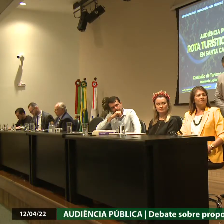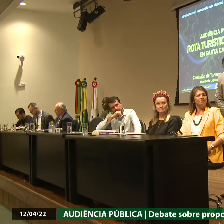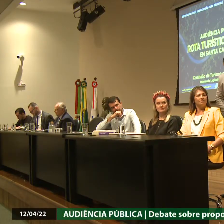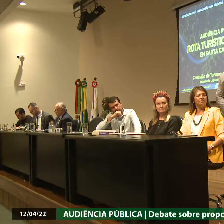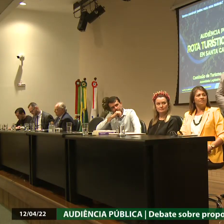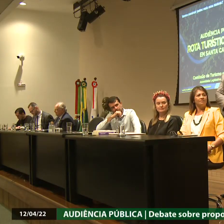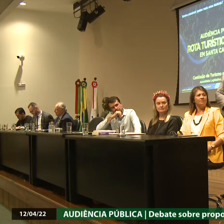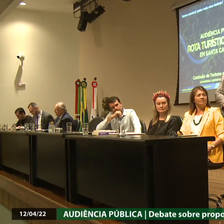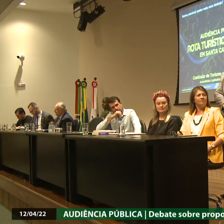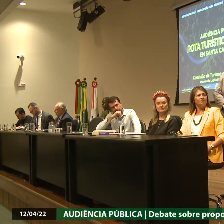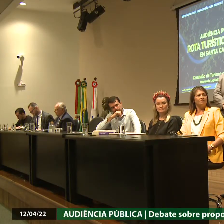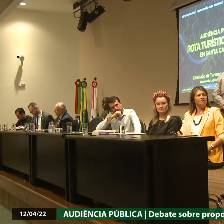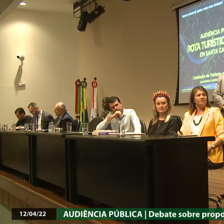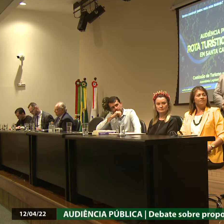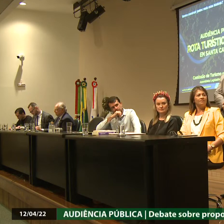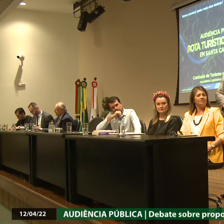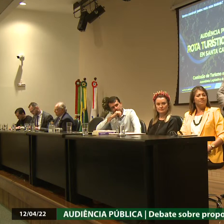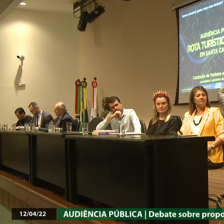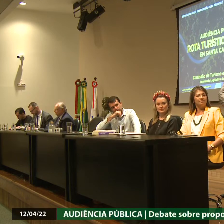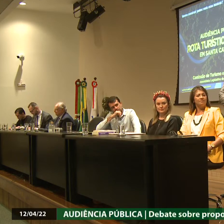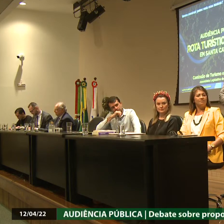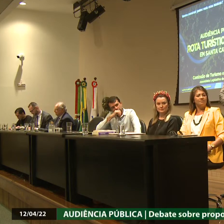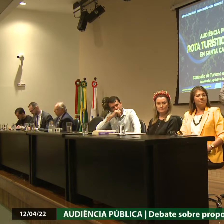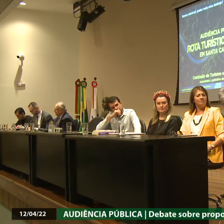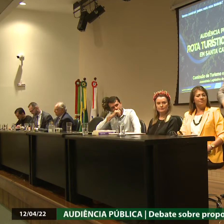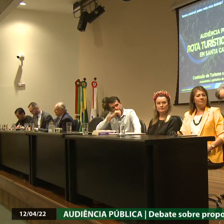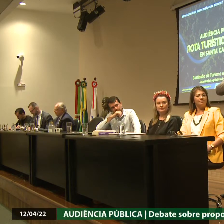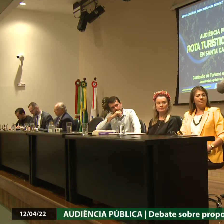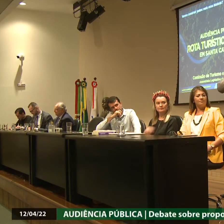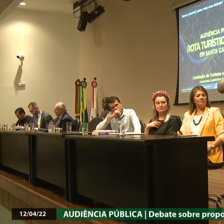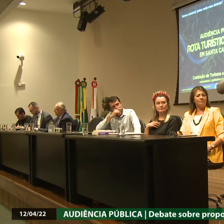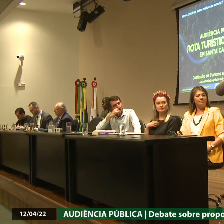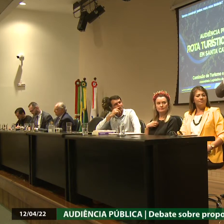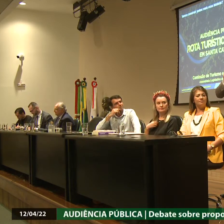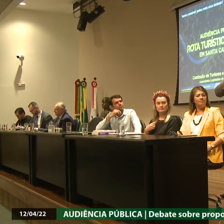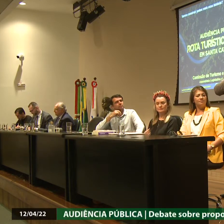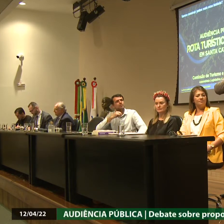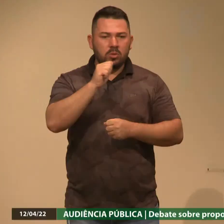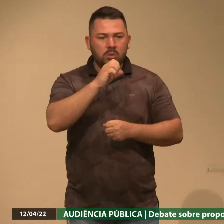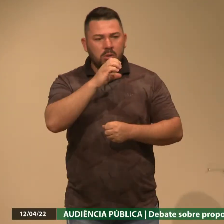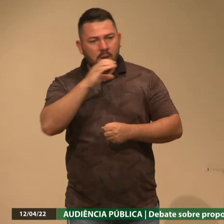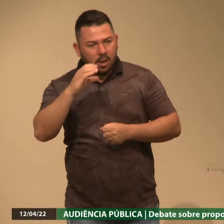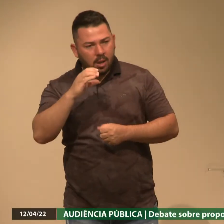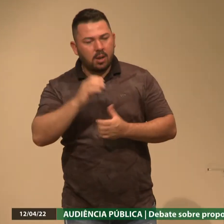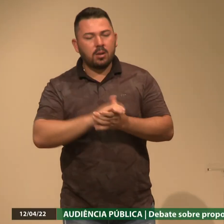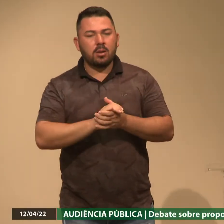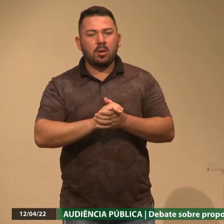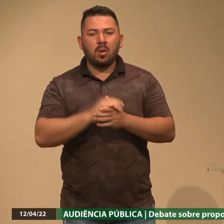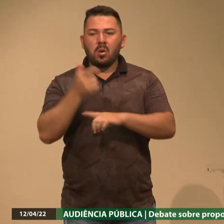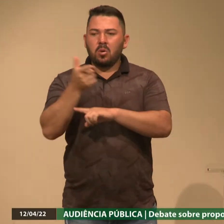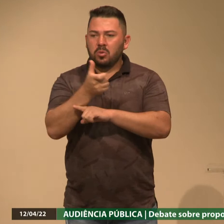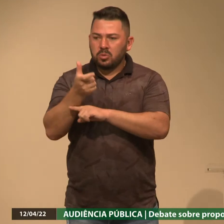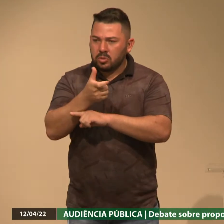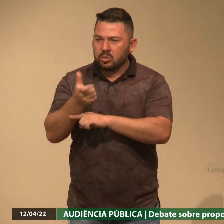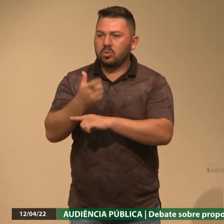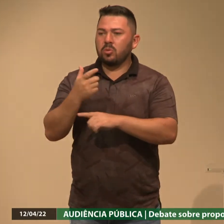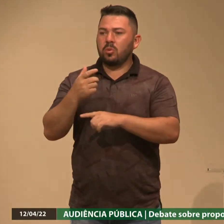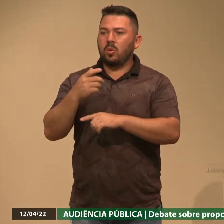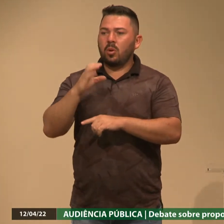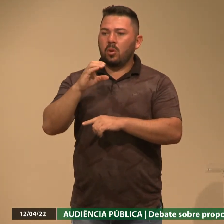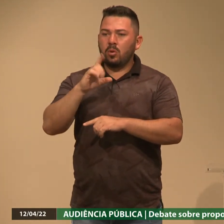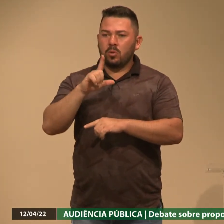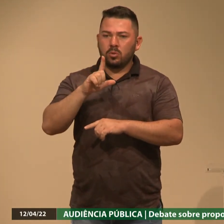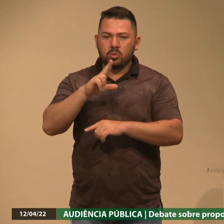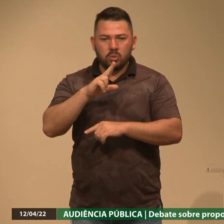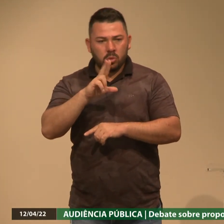iniciativa quanto mais nos fortalecemos os caquis os atiradores os clubes que